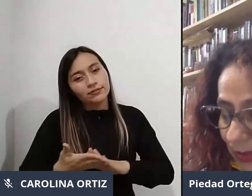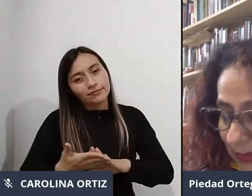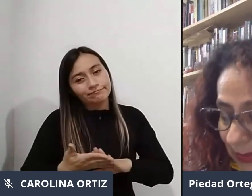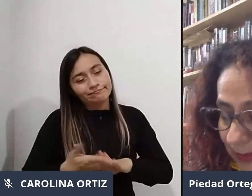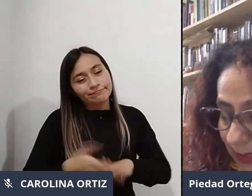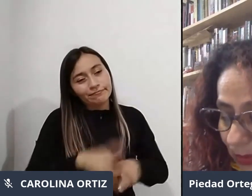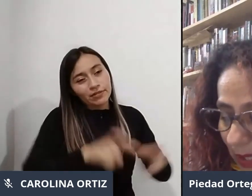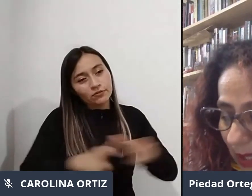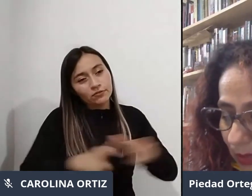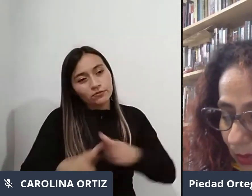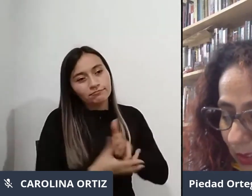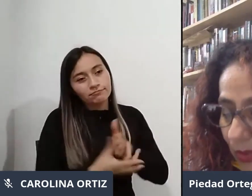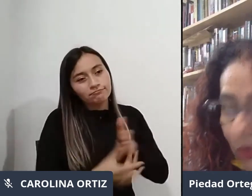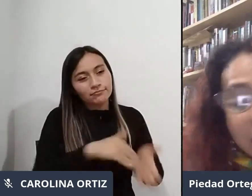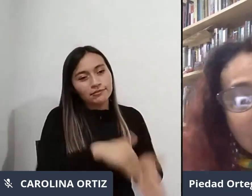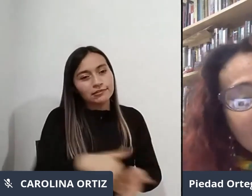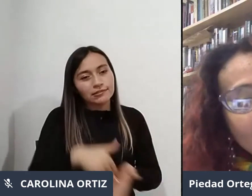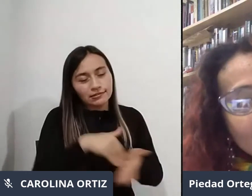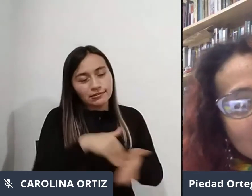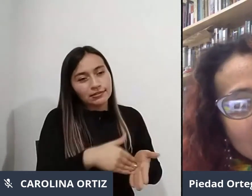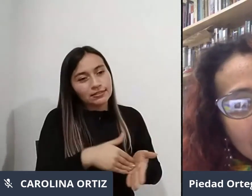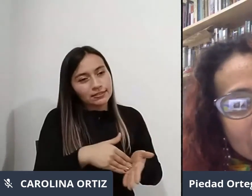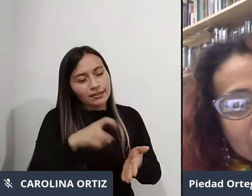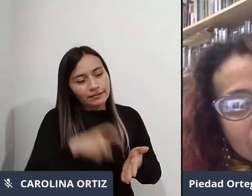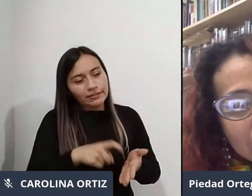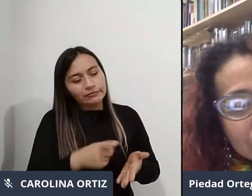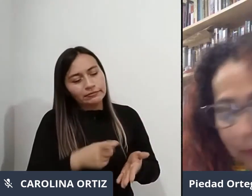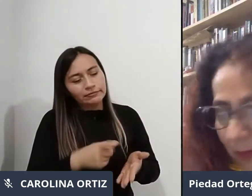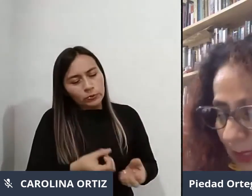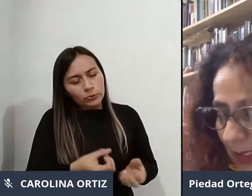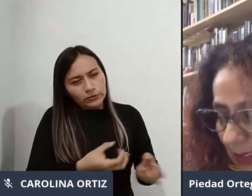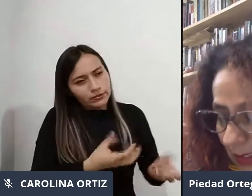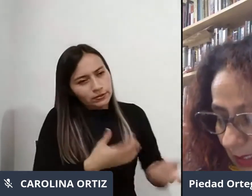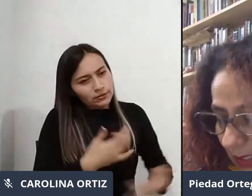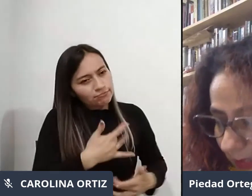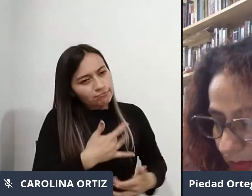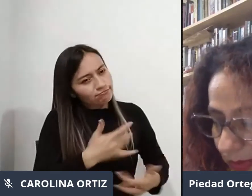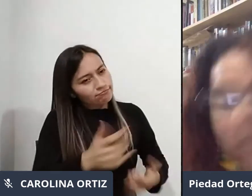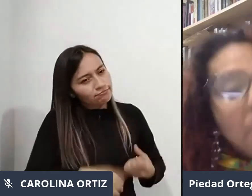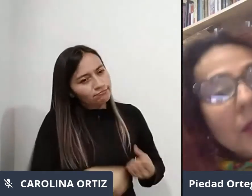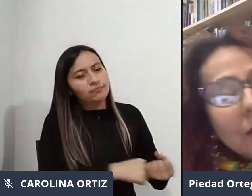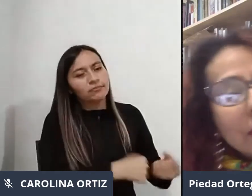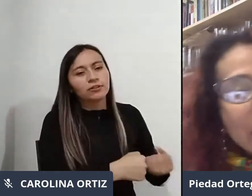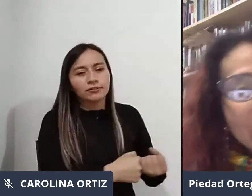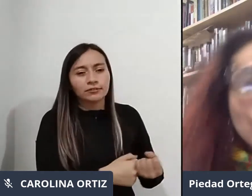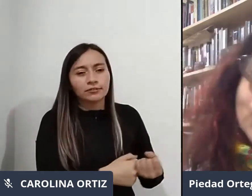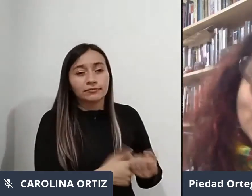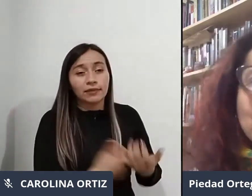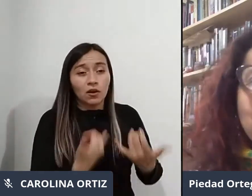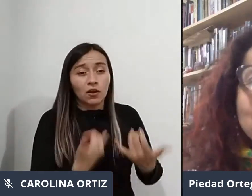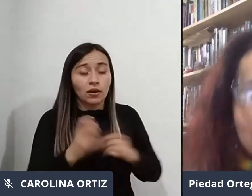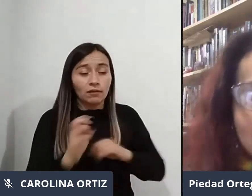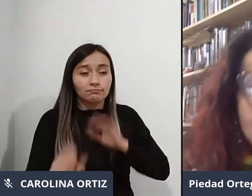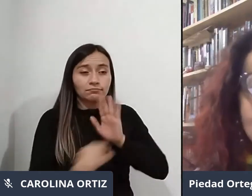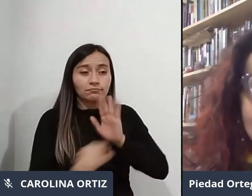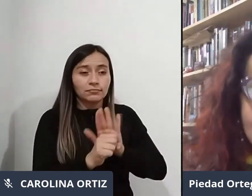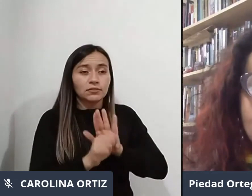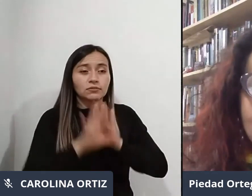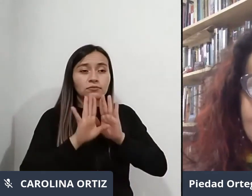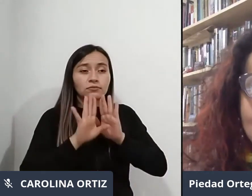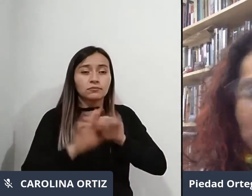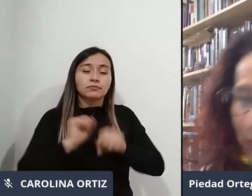quiero vincularlo con los símbolos de esta pandemia. Y aquí hay un símbolo que es doloroso, pero también